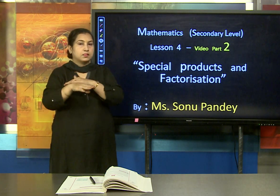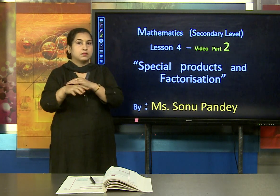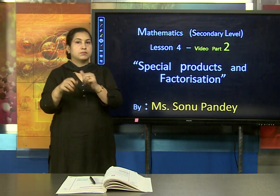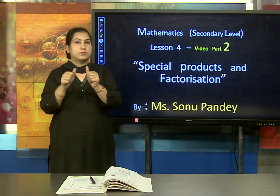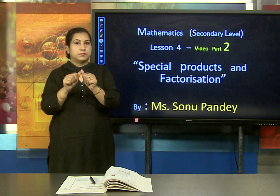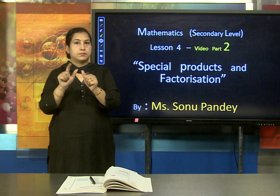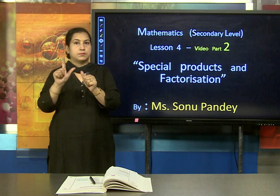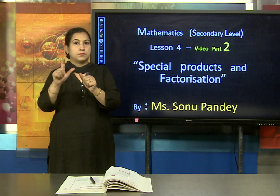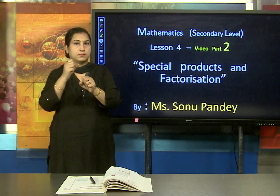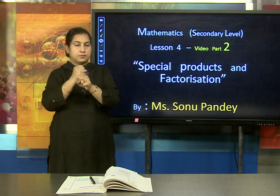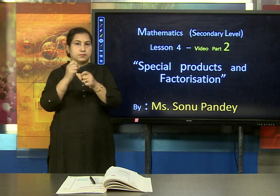मैथ्स में अलजेब्रा